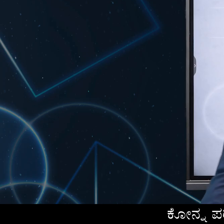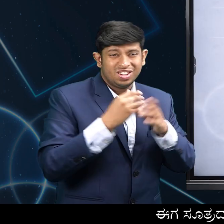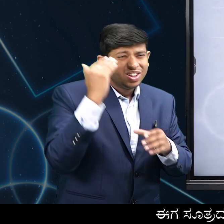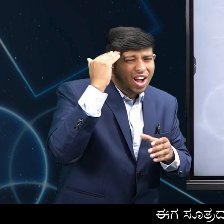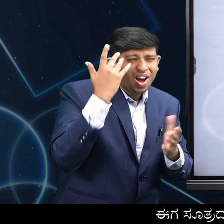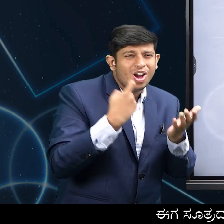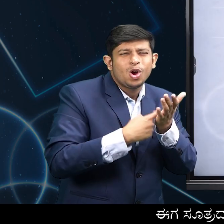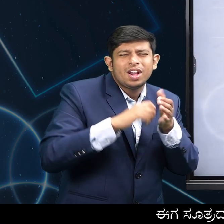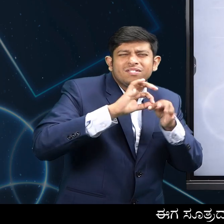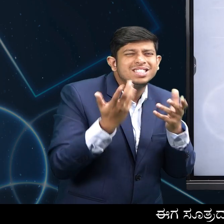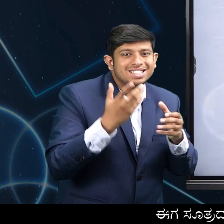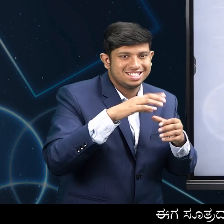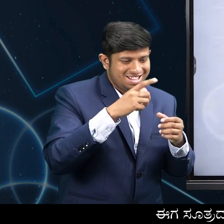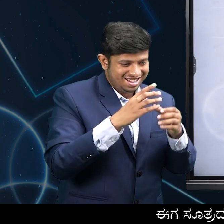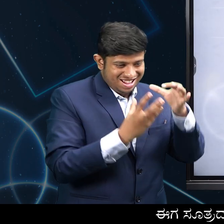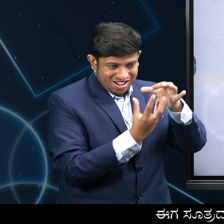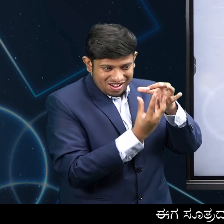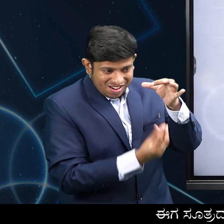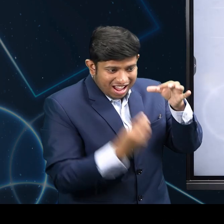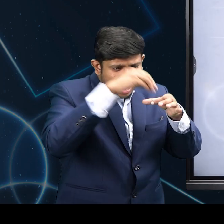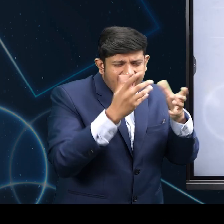ಈಗ ಸೂತ್ರದಲ್ಲಿ ಮೌಲ್ಯಗಳನ್ನ ಬದಲಿಸಿ ನಾವು ಪಡಿತೇವೆ.